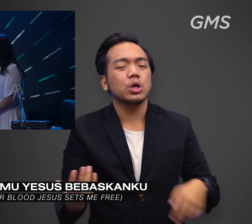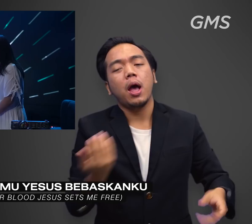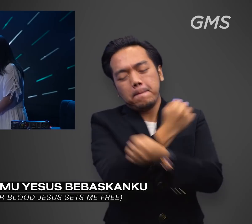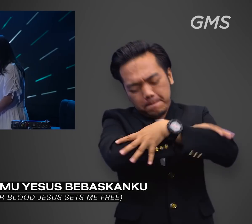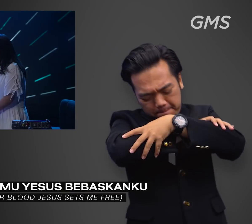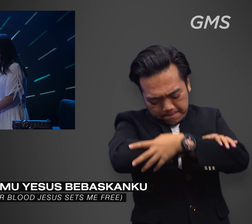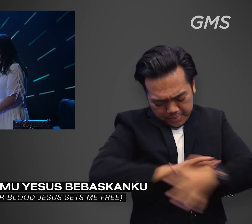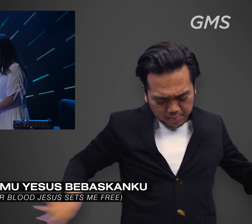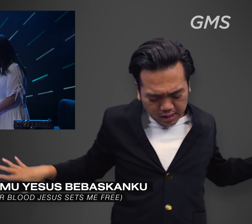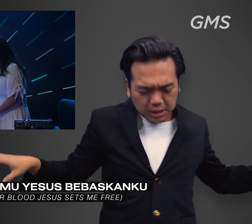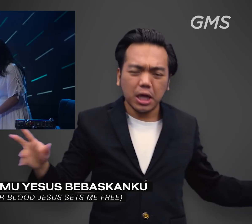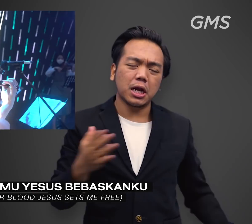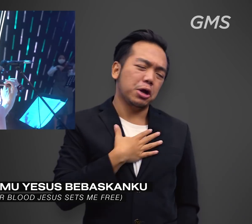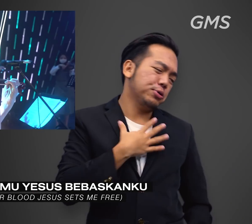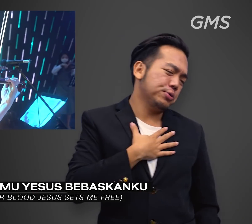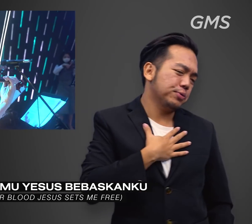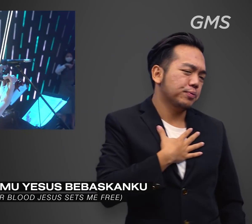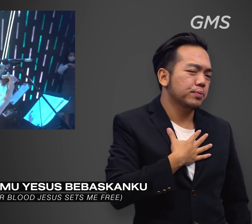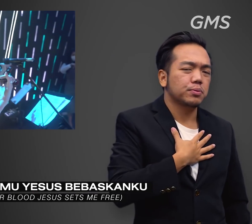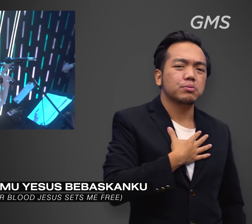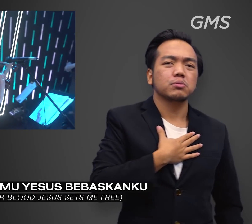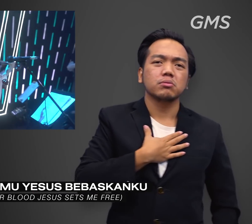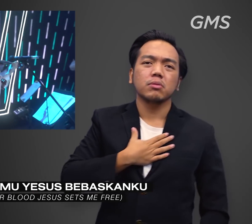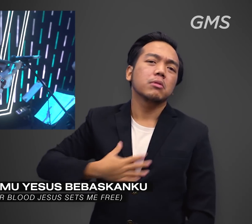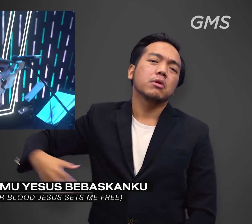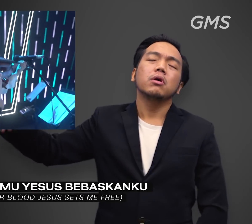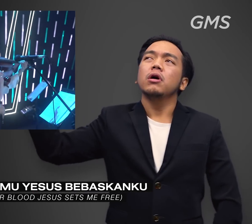darah-Mu Yesus bebaskanku,